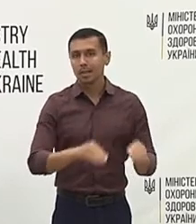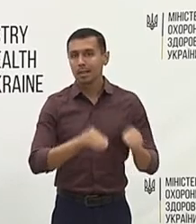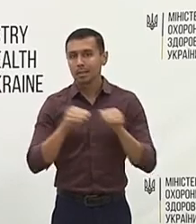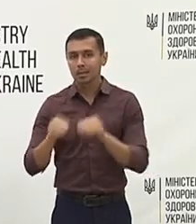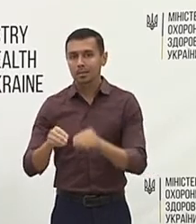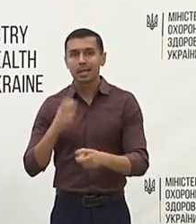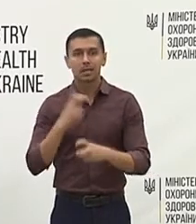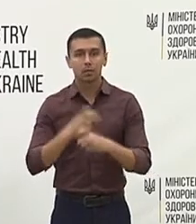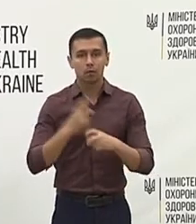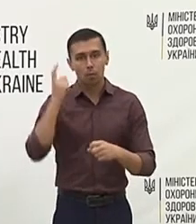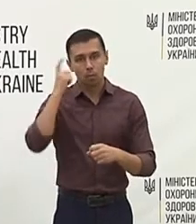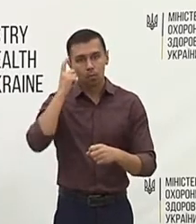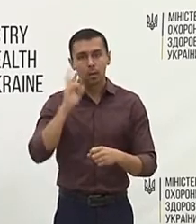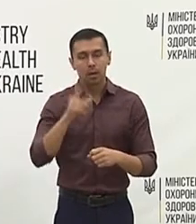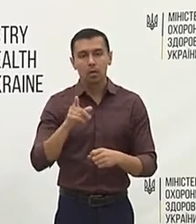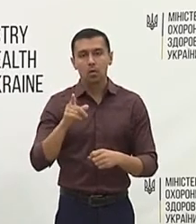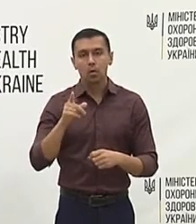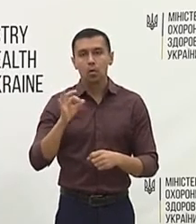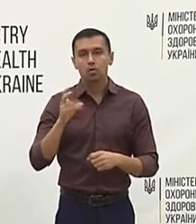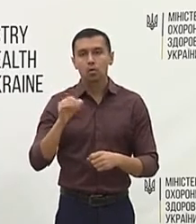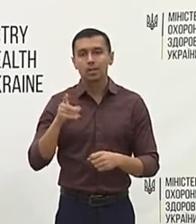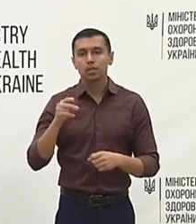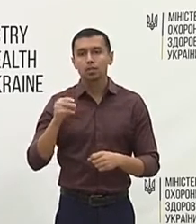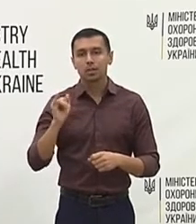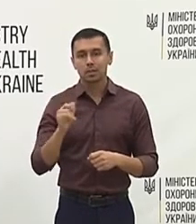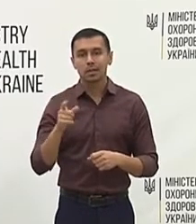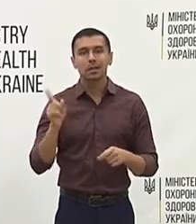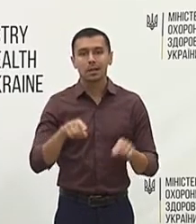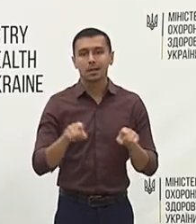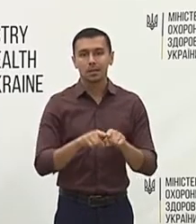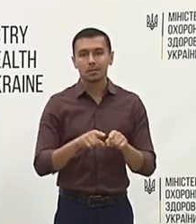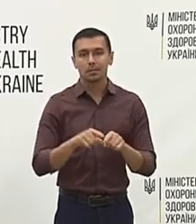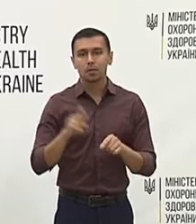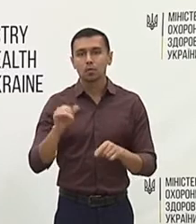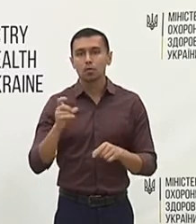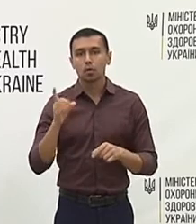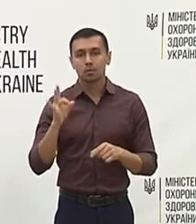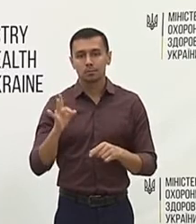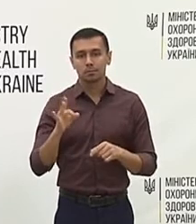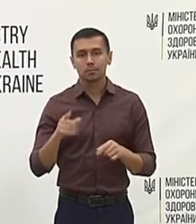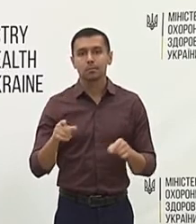трансплантації кісткового мозку, як онкологічні, так і донорські.